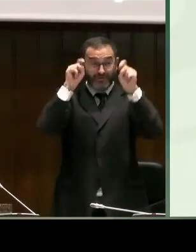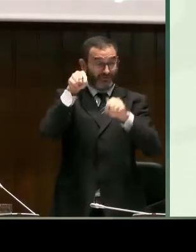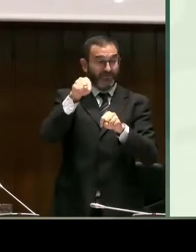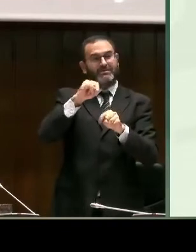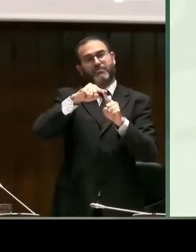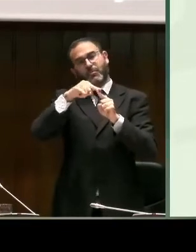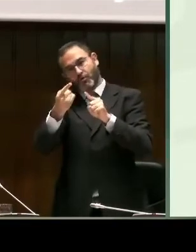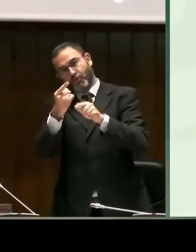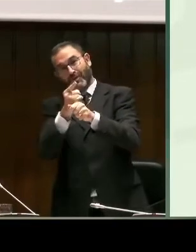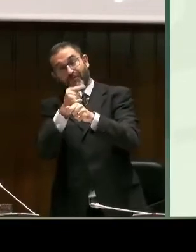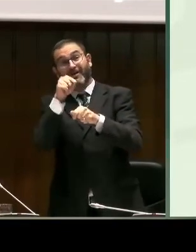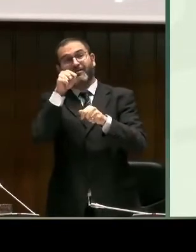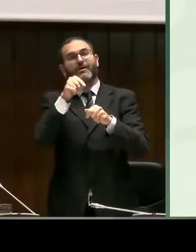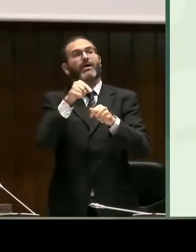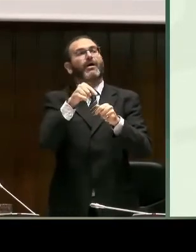aspecto,